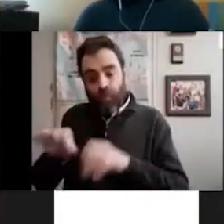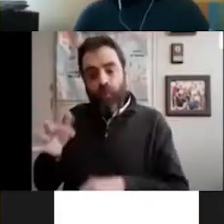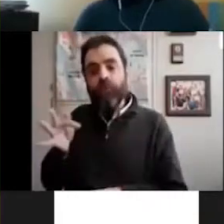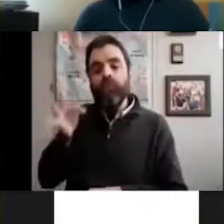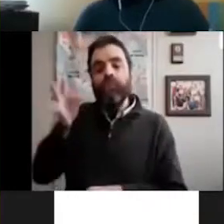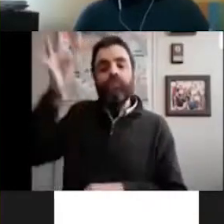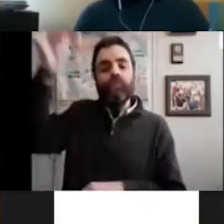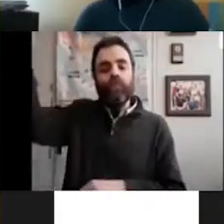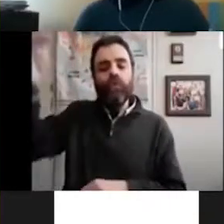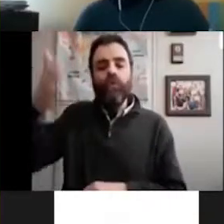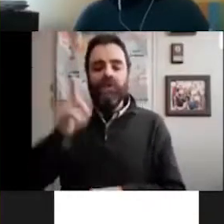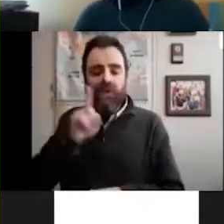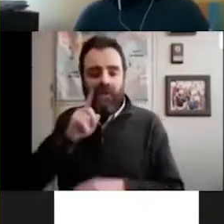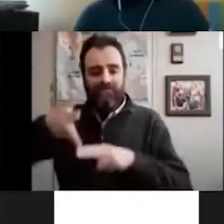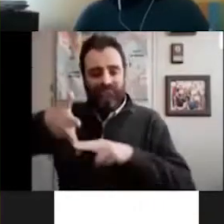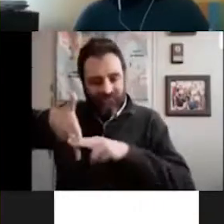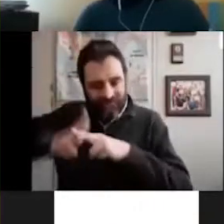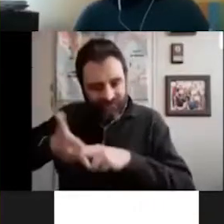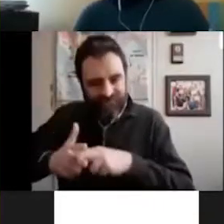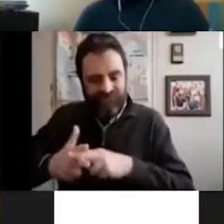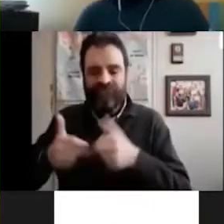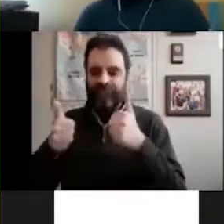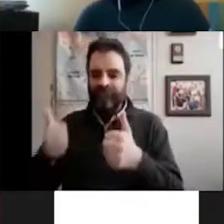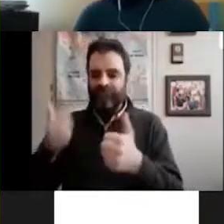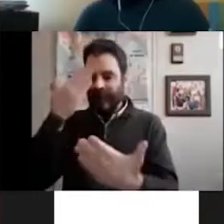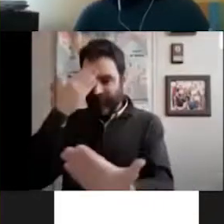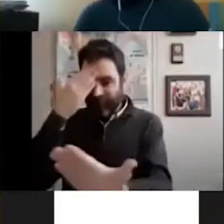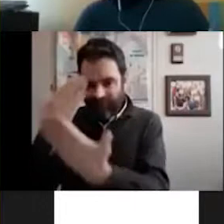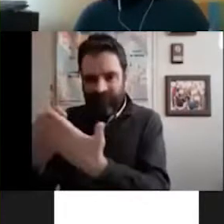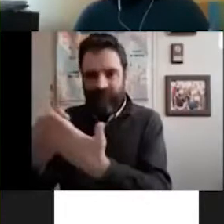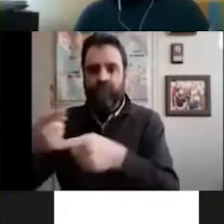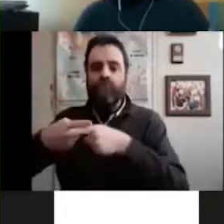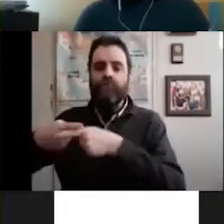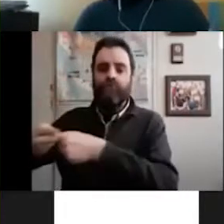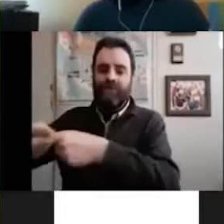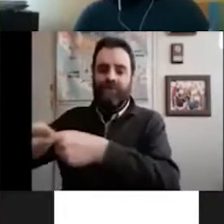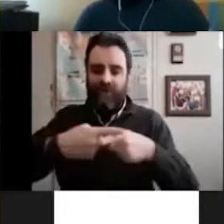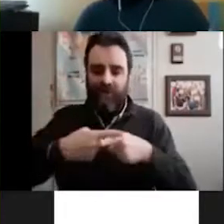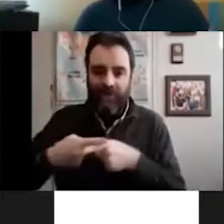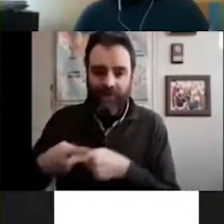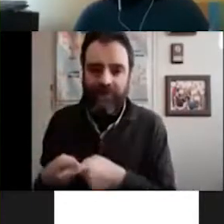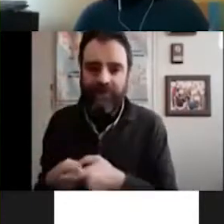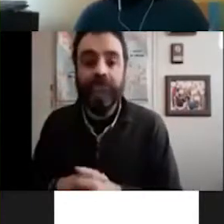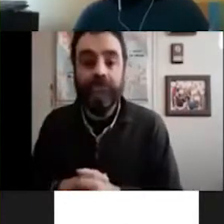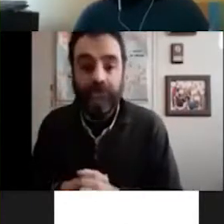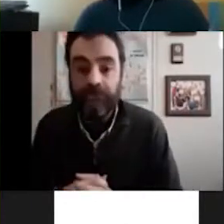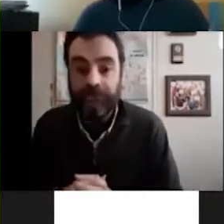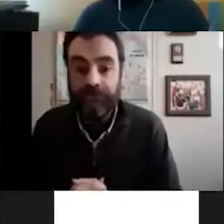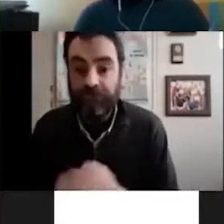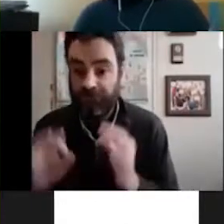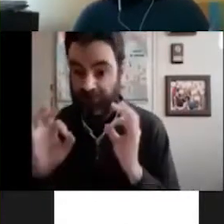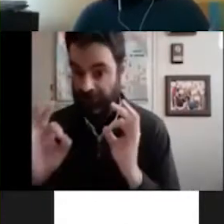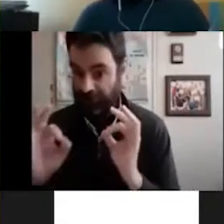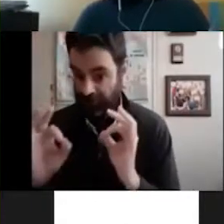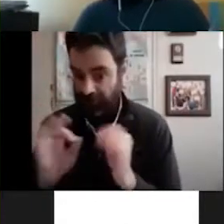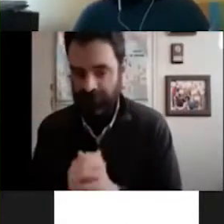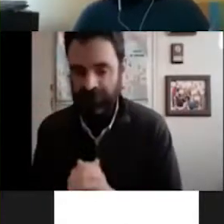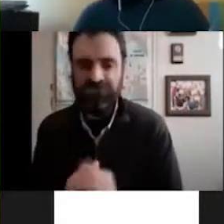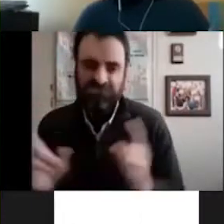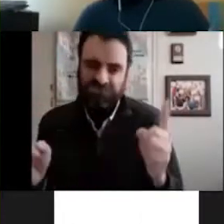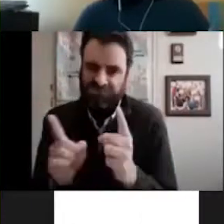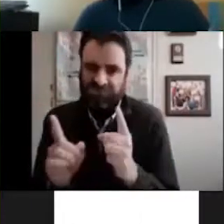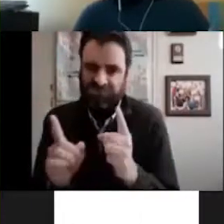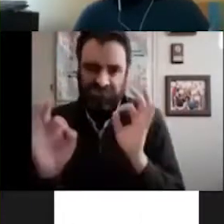estudiar, logren sus estudios. También les enseñamos para un futuro, para que tengan las herramientas para enfrentar la sociedad.